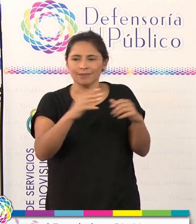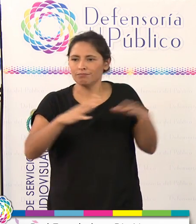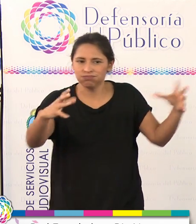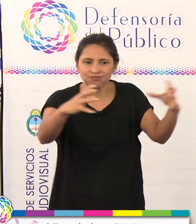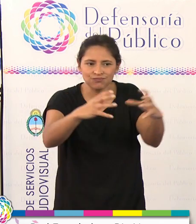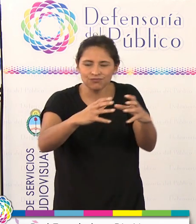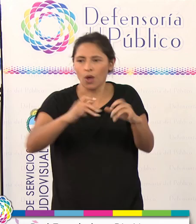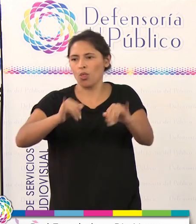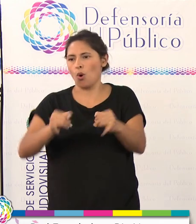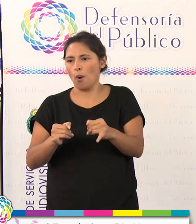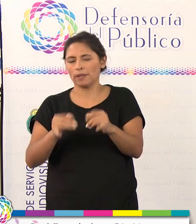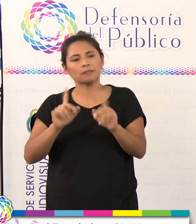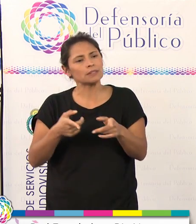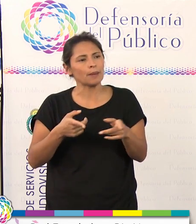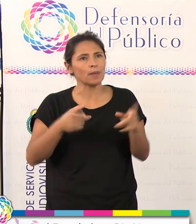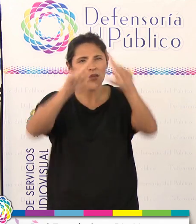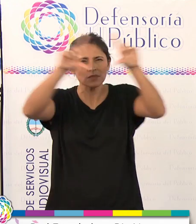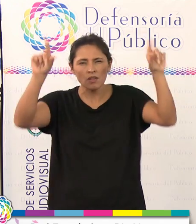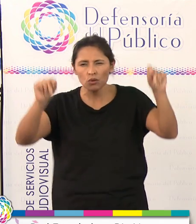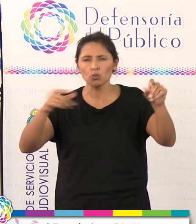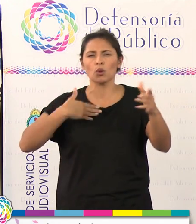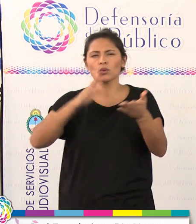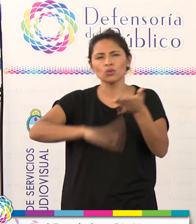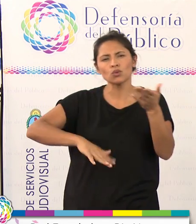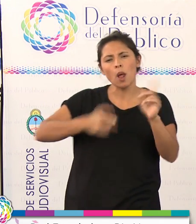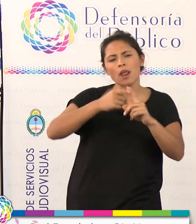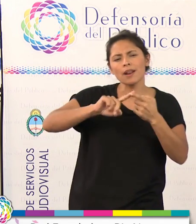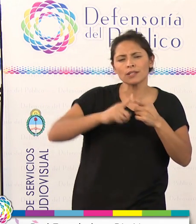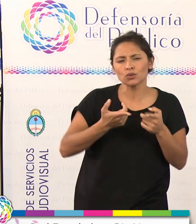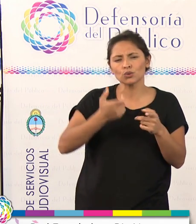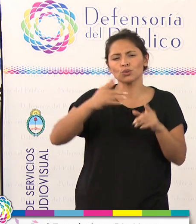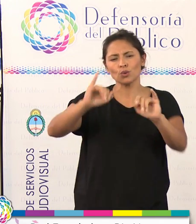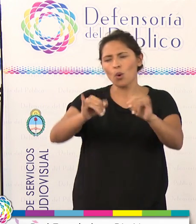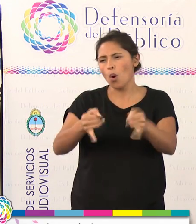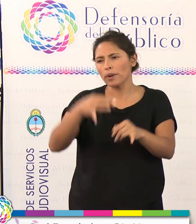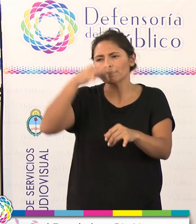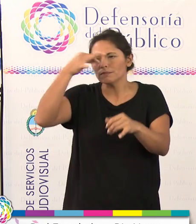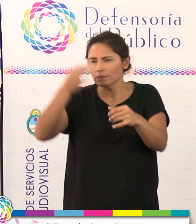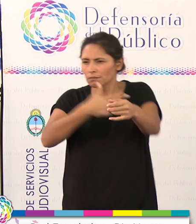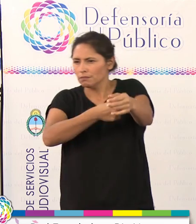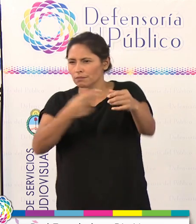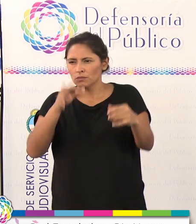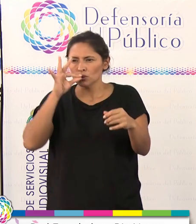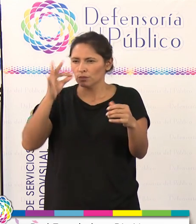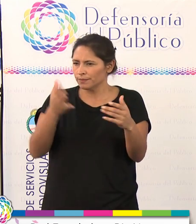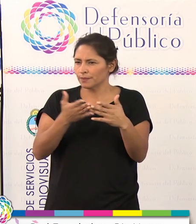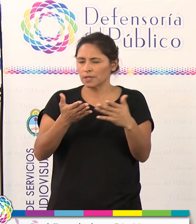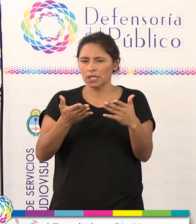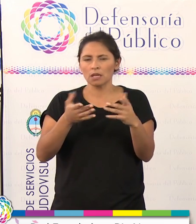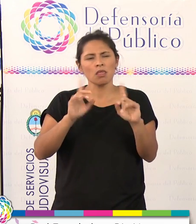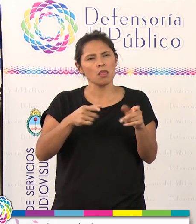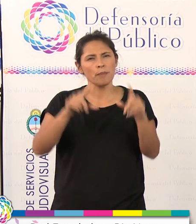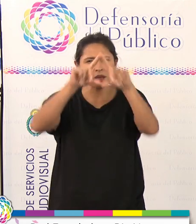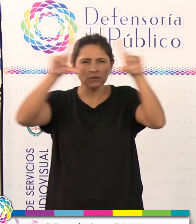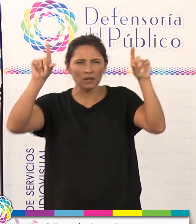con la droga, otra cuestión que también es permanente en los medios. Hace unos días salió un título que vinculaba a una